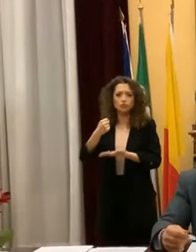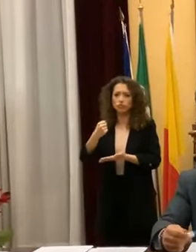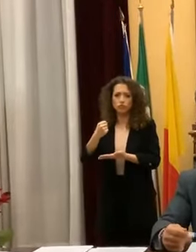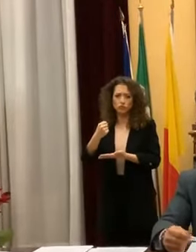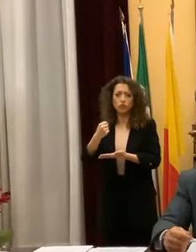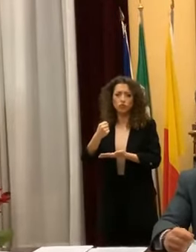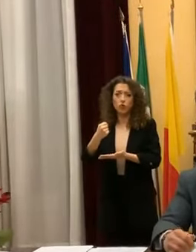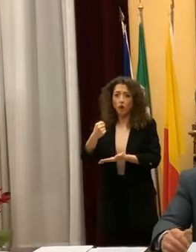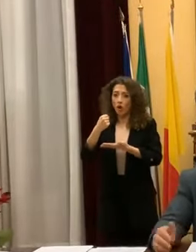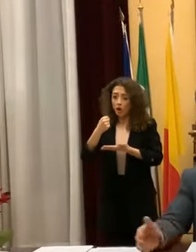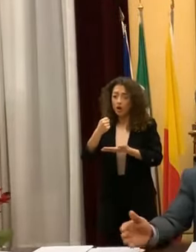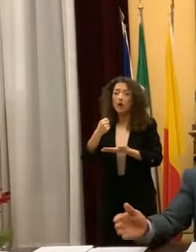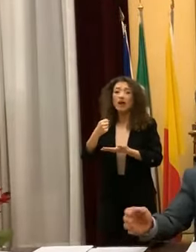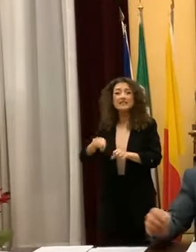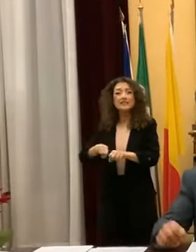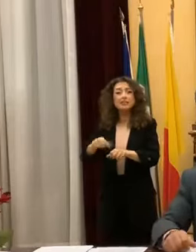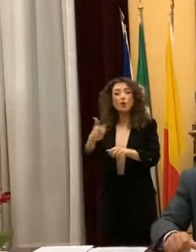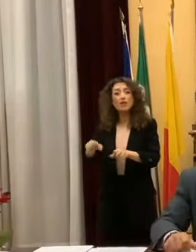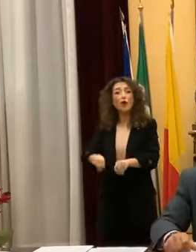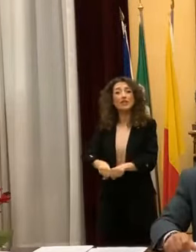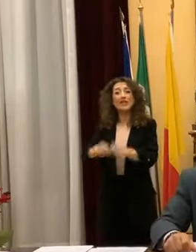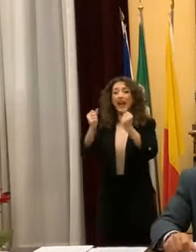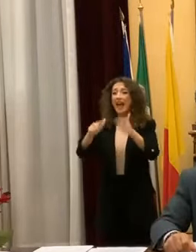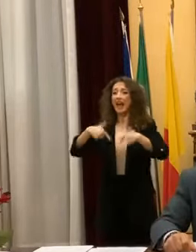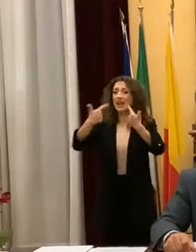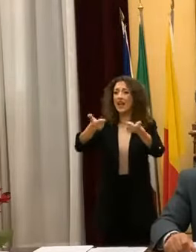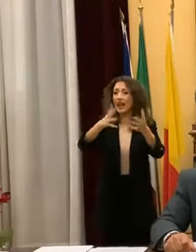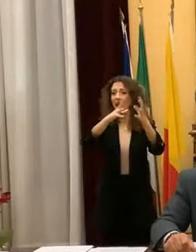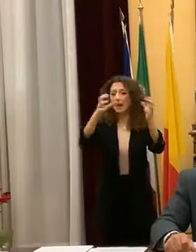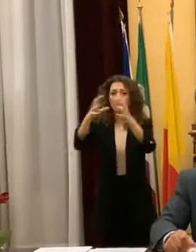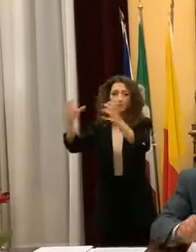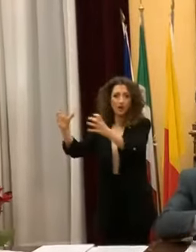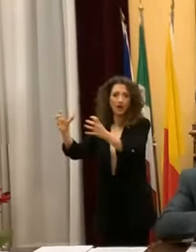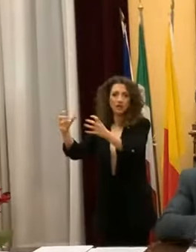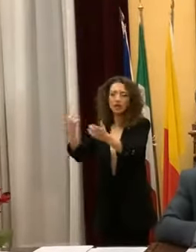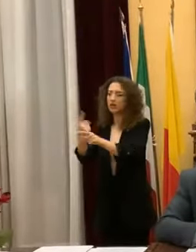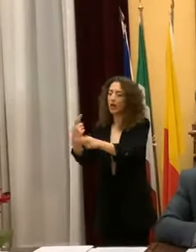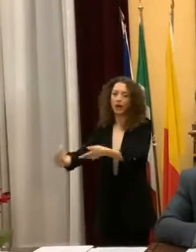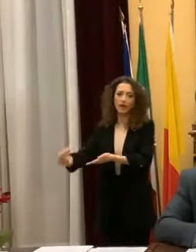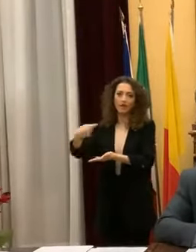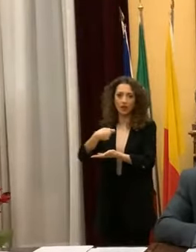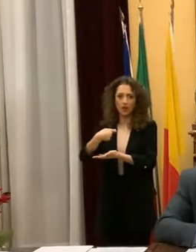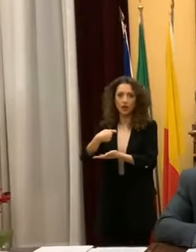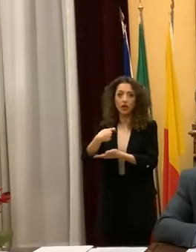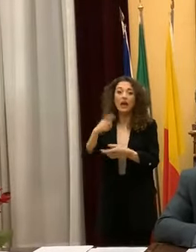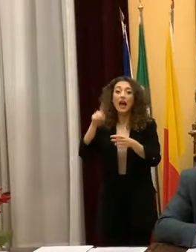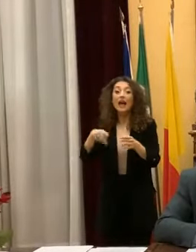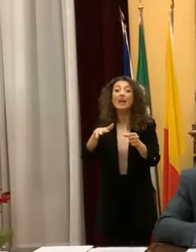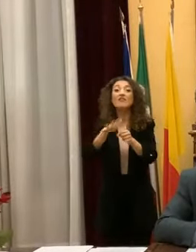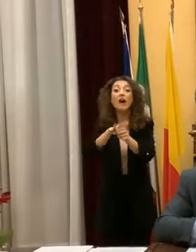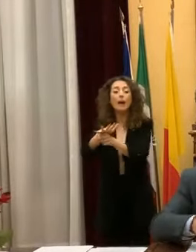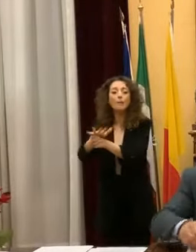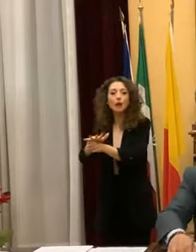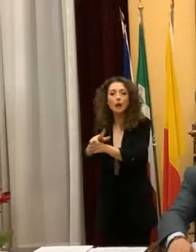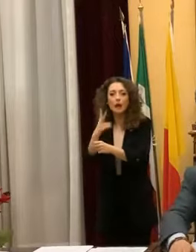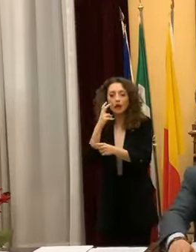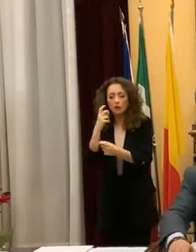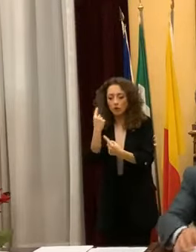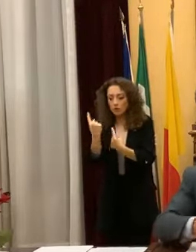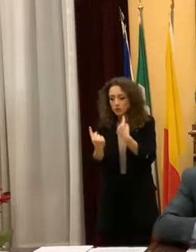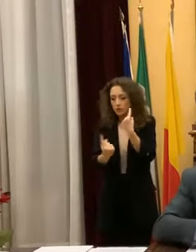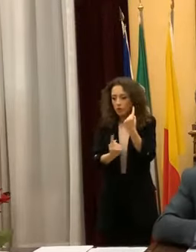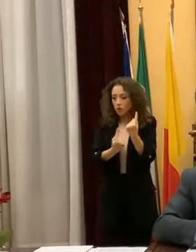alle nostre imprese e alle famiglie che si sono ritrovati con situazioni che da questo punto